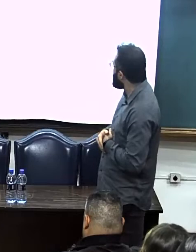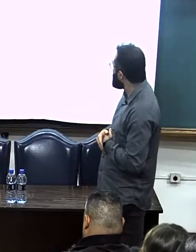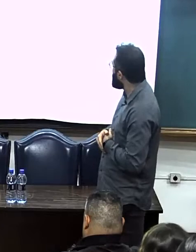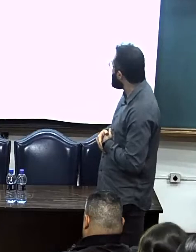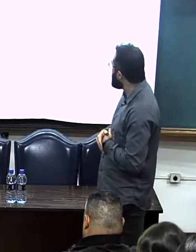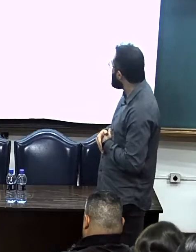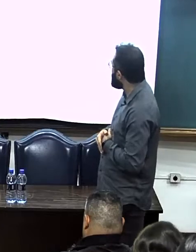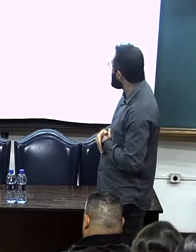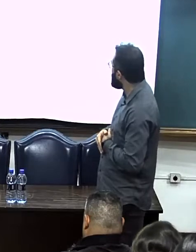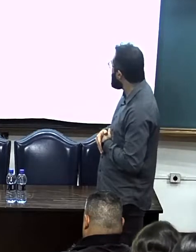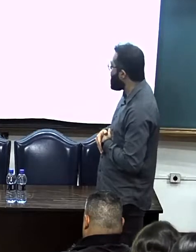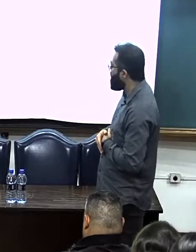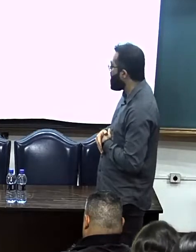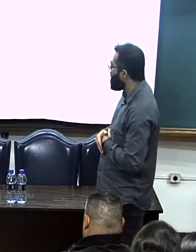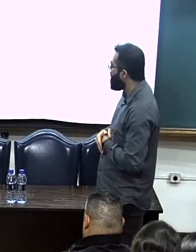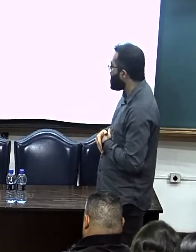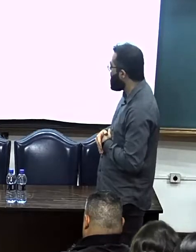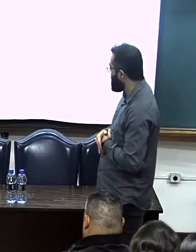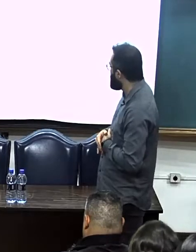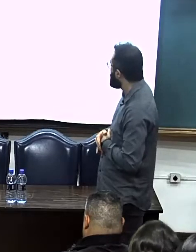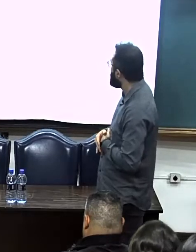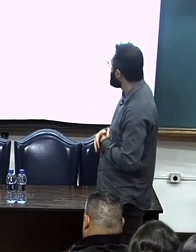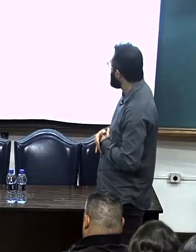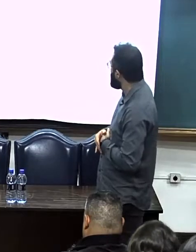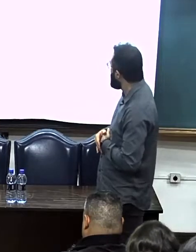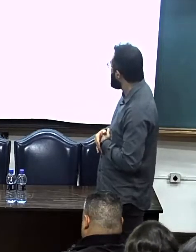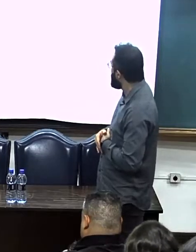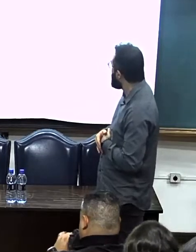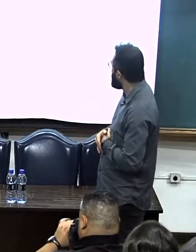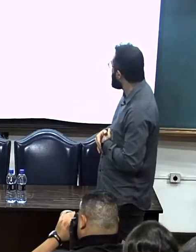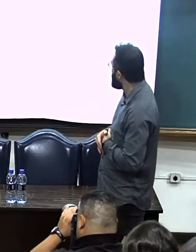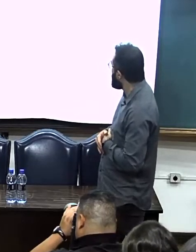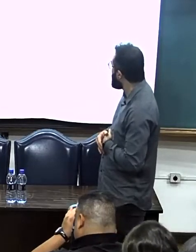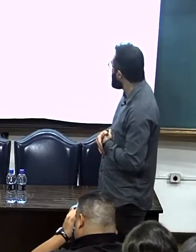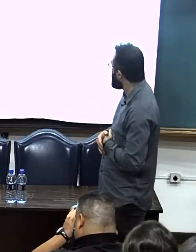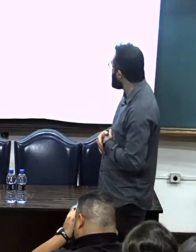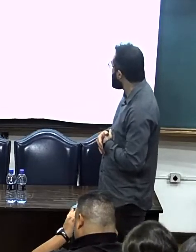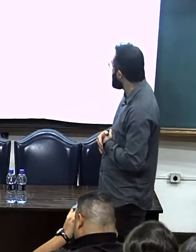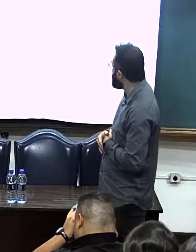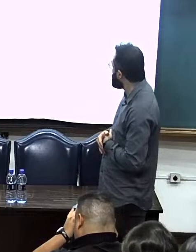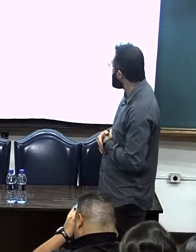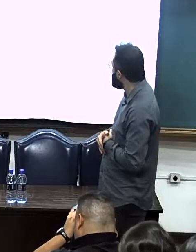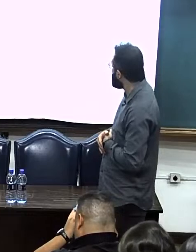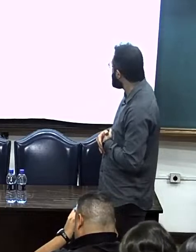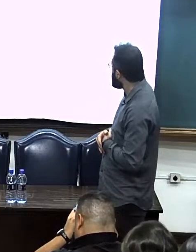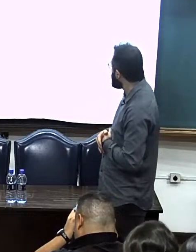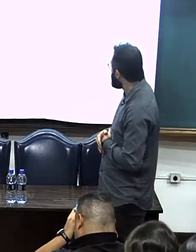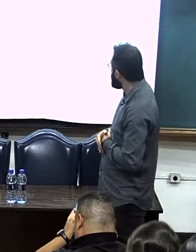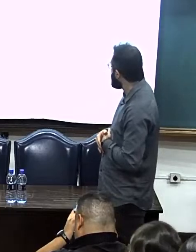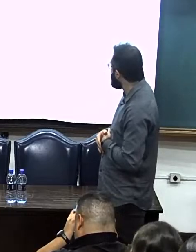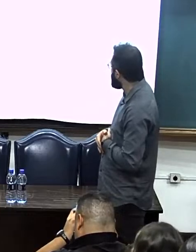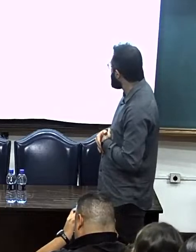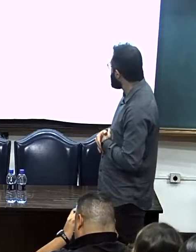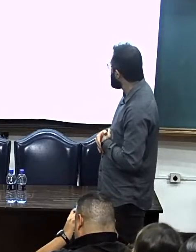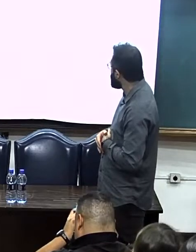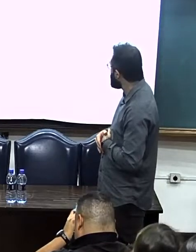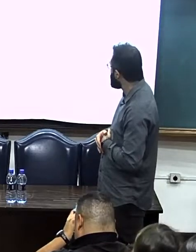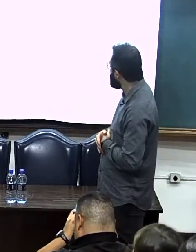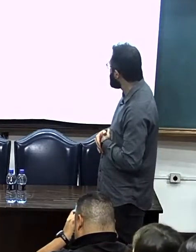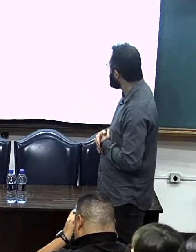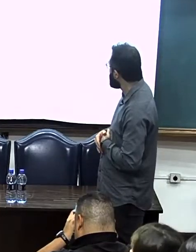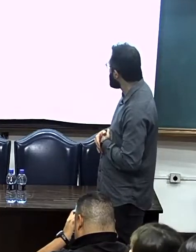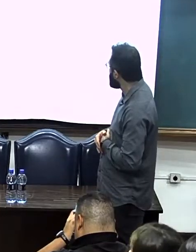métrica e o que a gente vê no dado articulatório. Então, nesse sentido, o acento